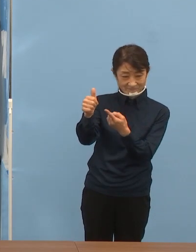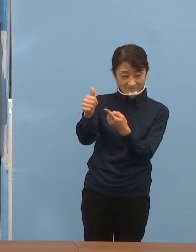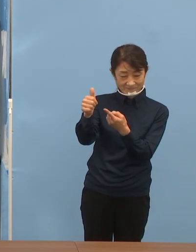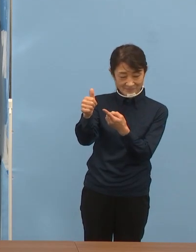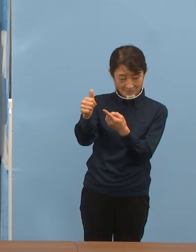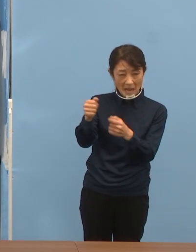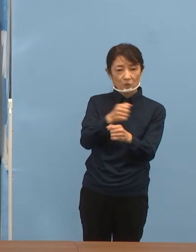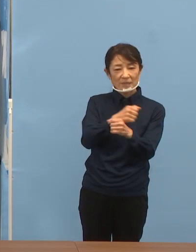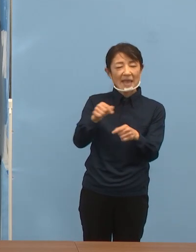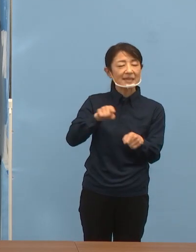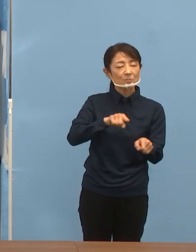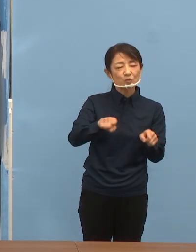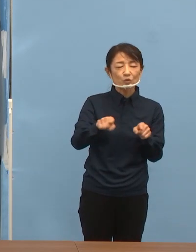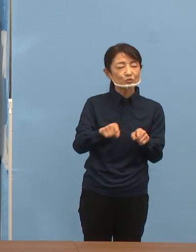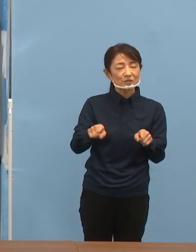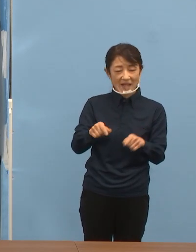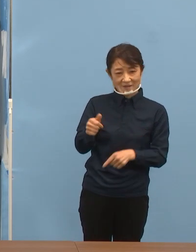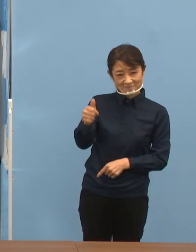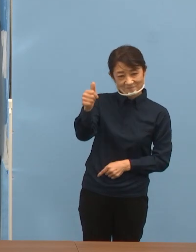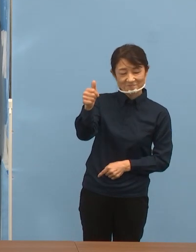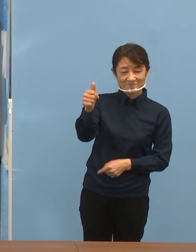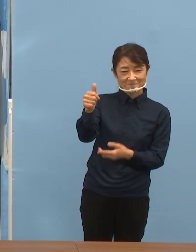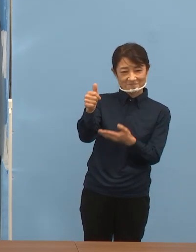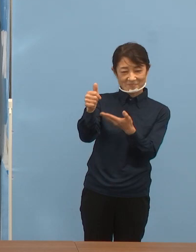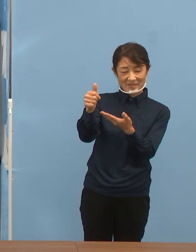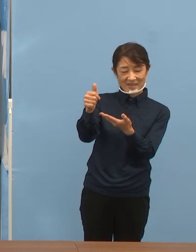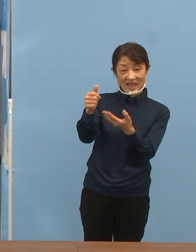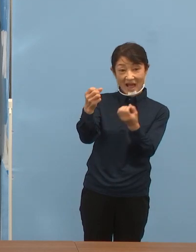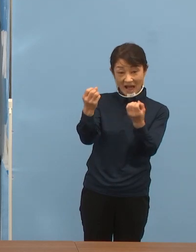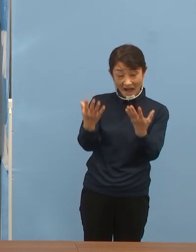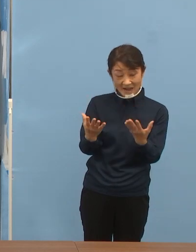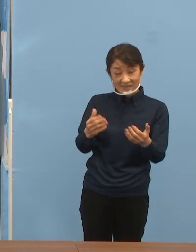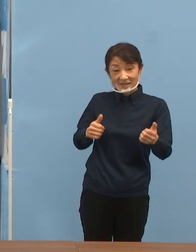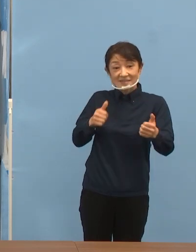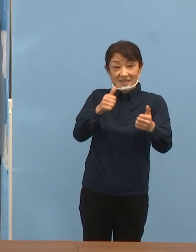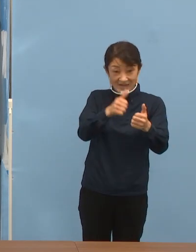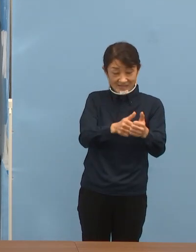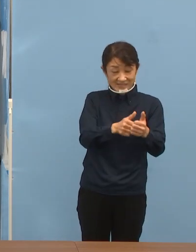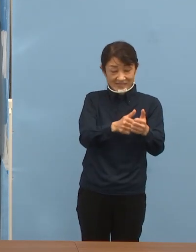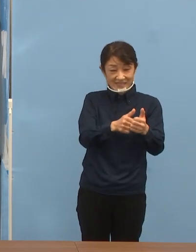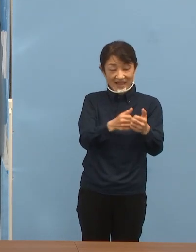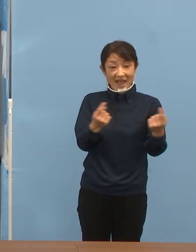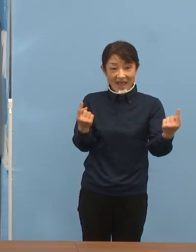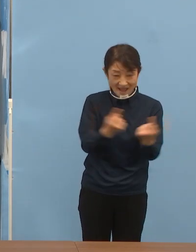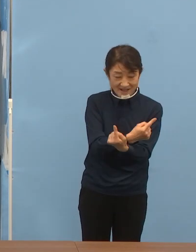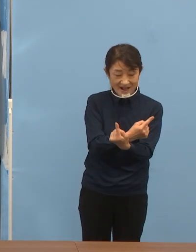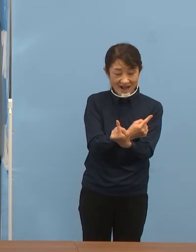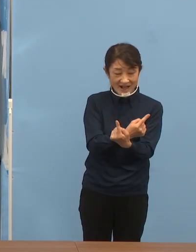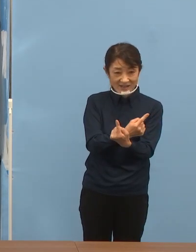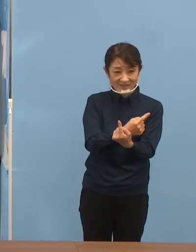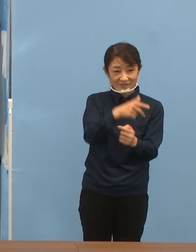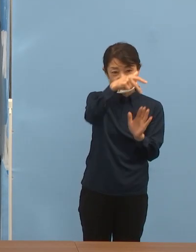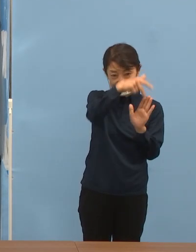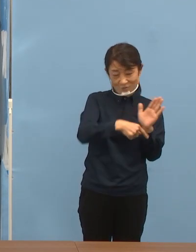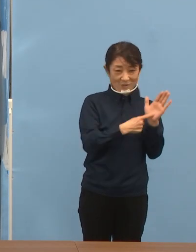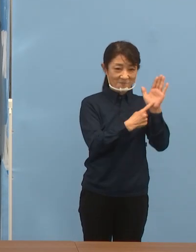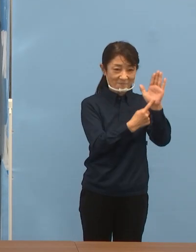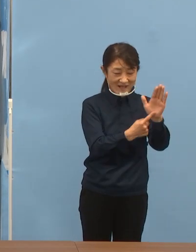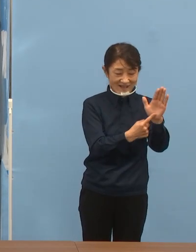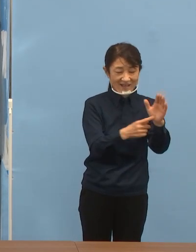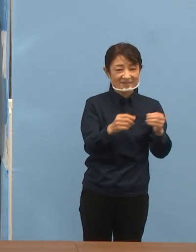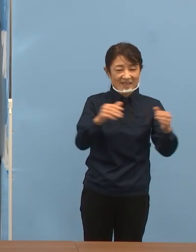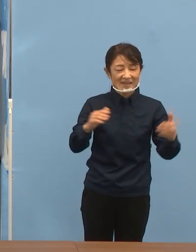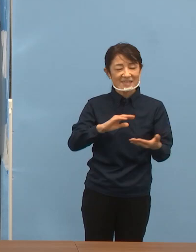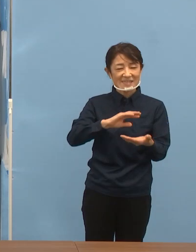して起用させていただきまして、新たな変化やチャレンジを応援して長崎県の魅力を発信する長崎の変プロジェク